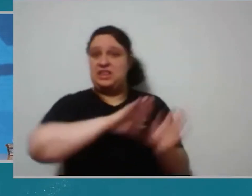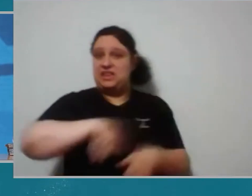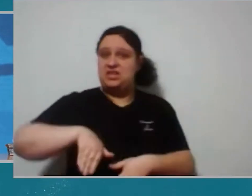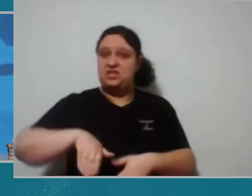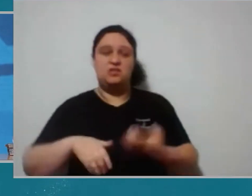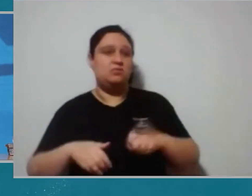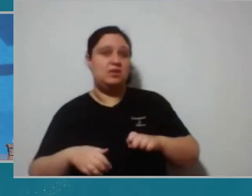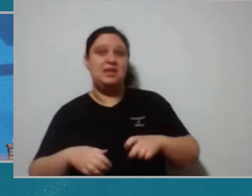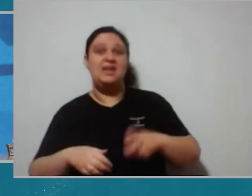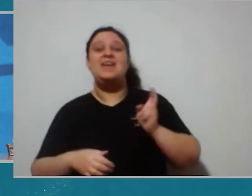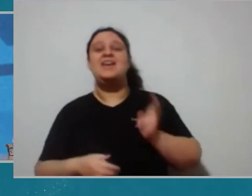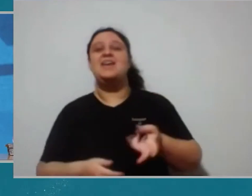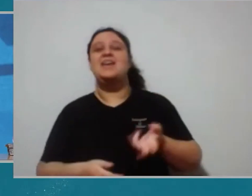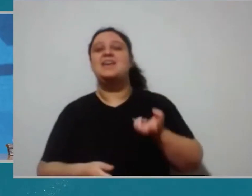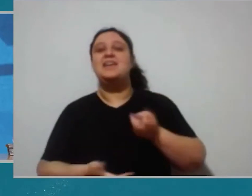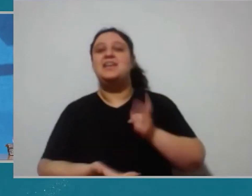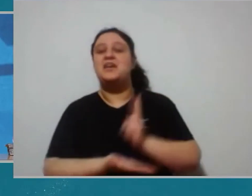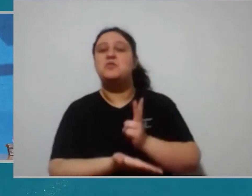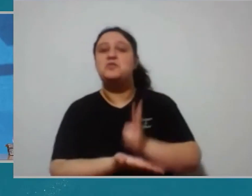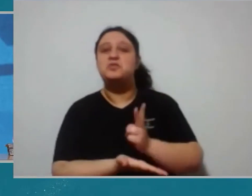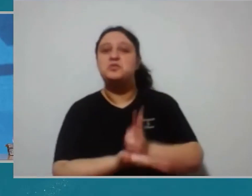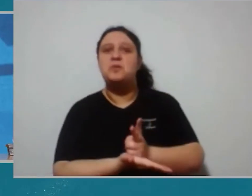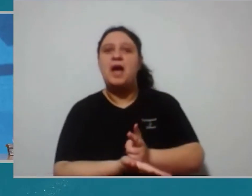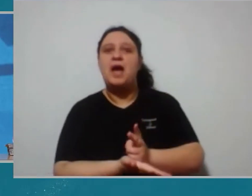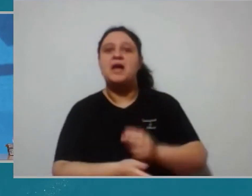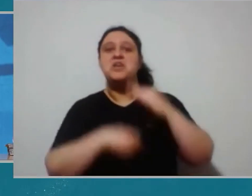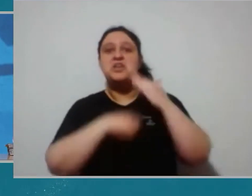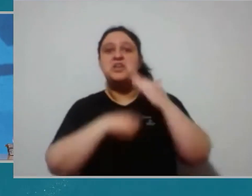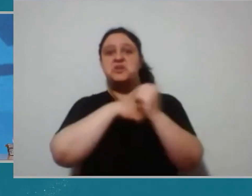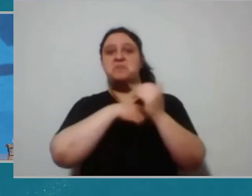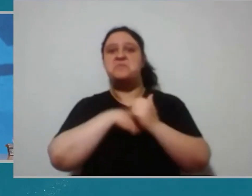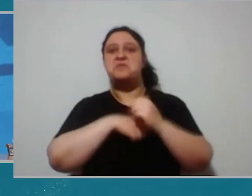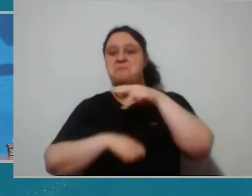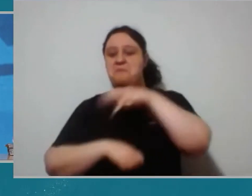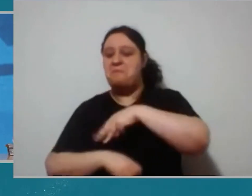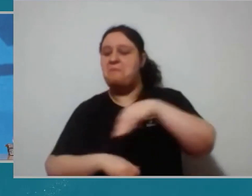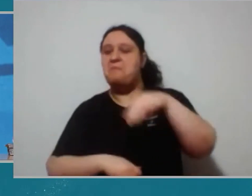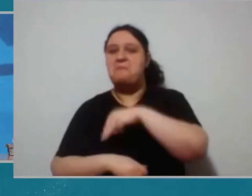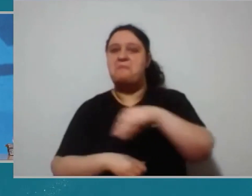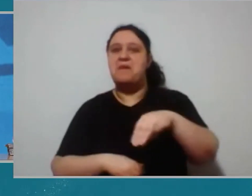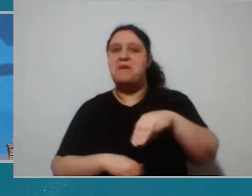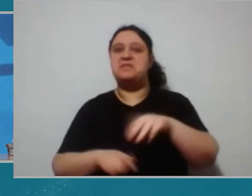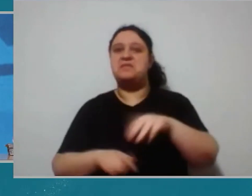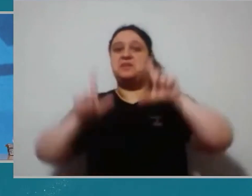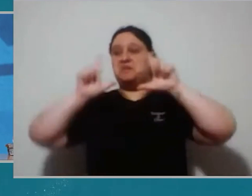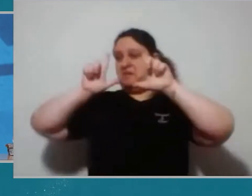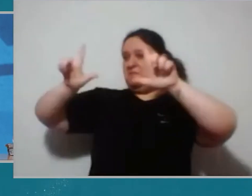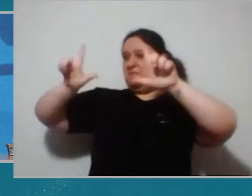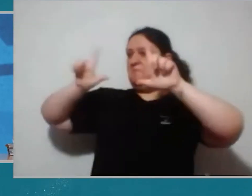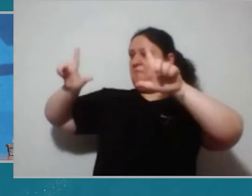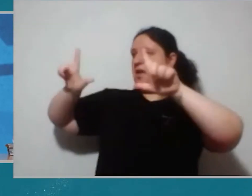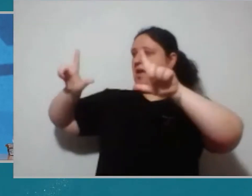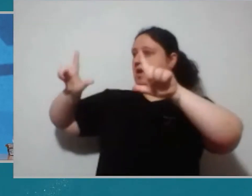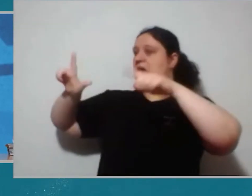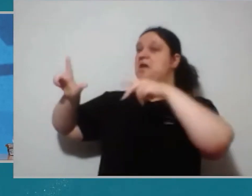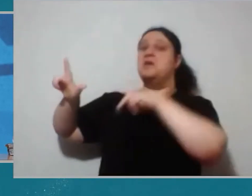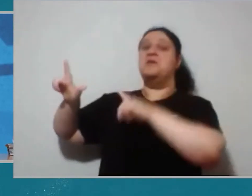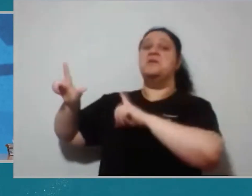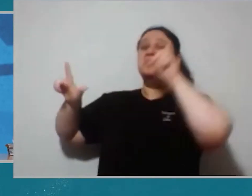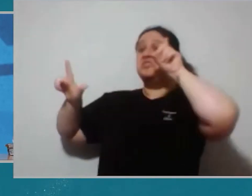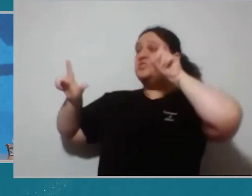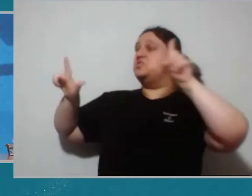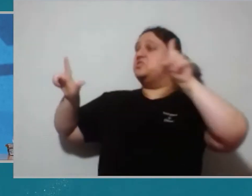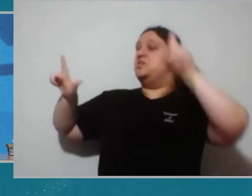acrílico, mestre. Ou placa de acrílico, diretor, gerente. Muda a